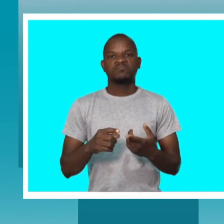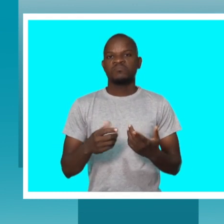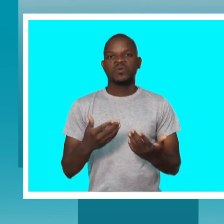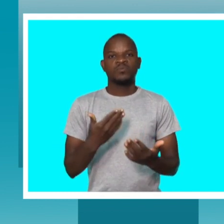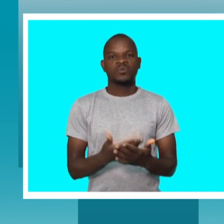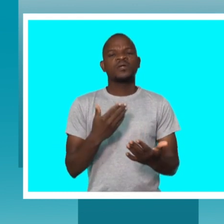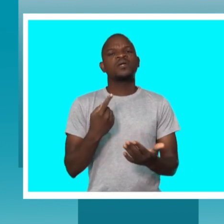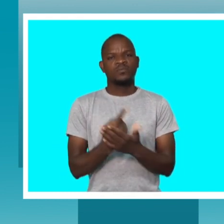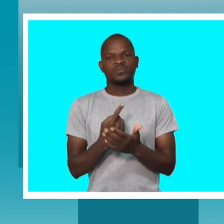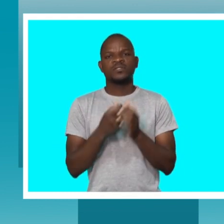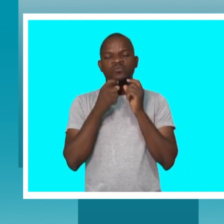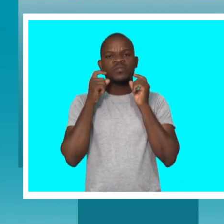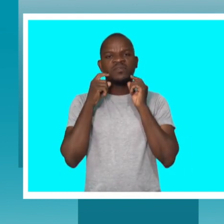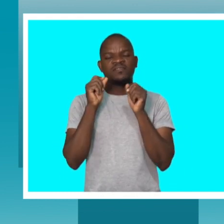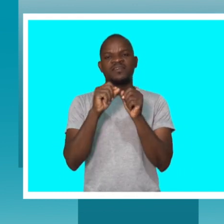Porque devia ser um exemplo.